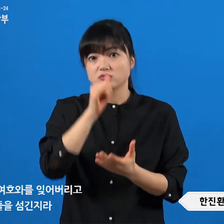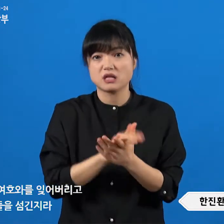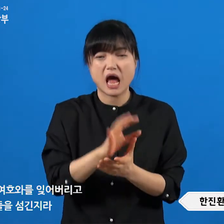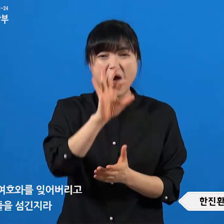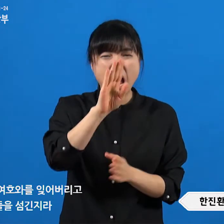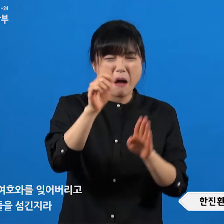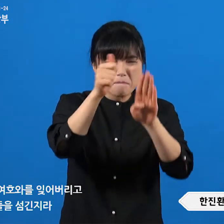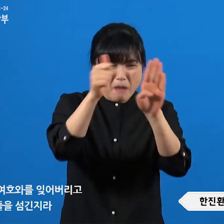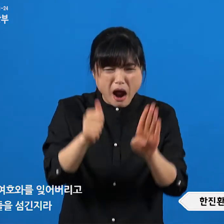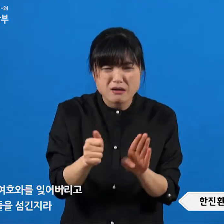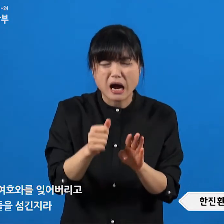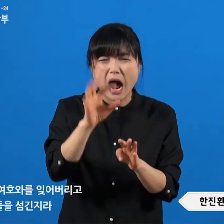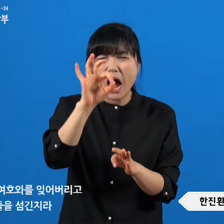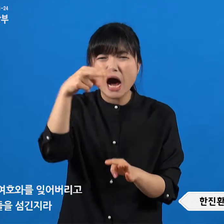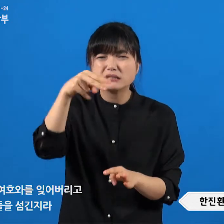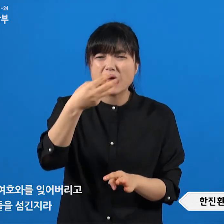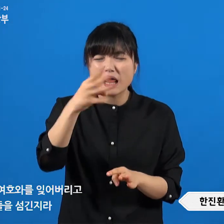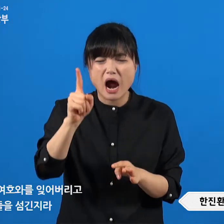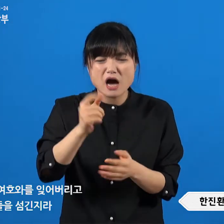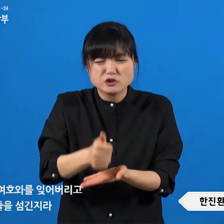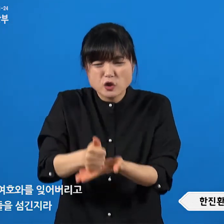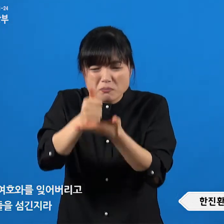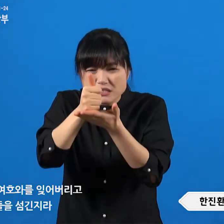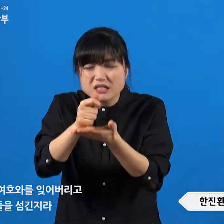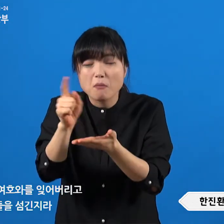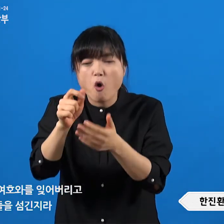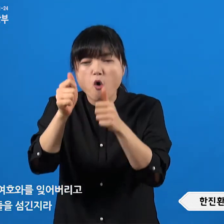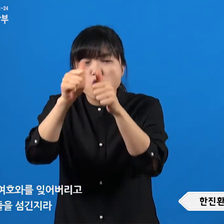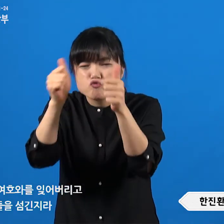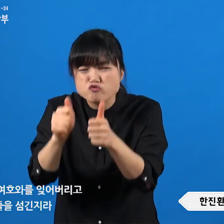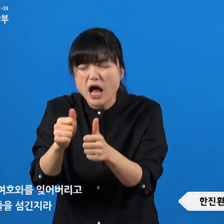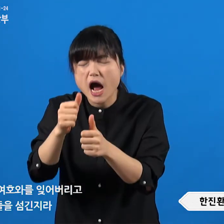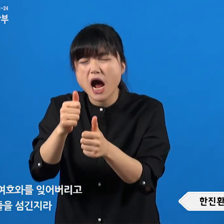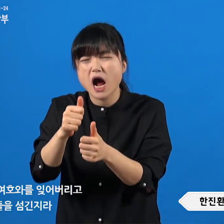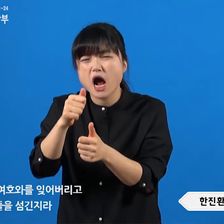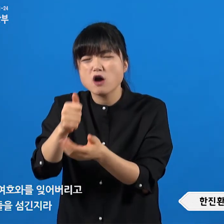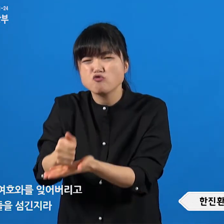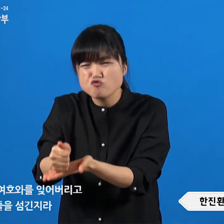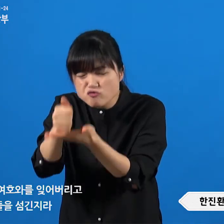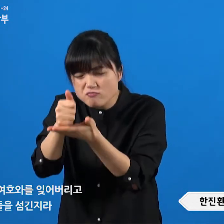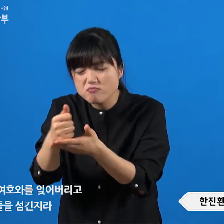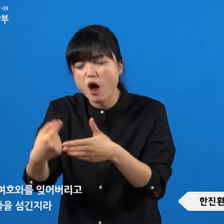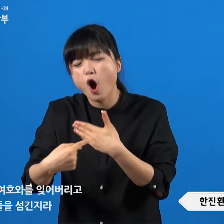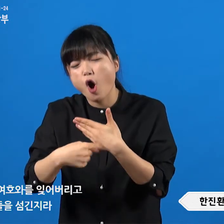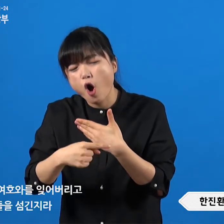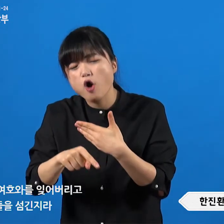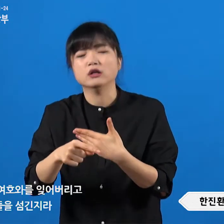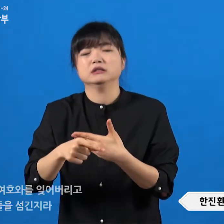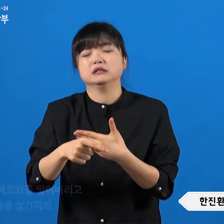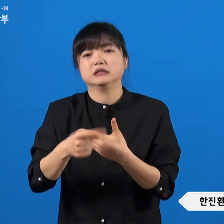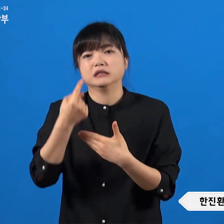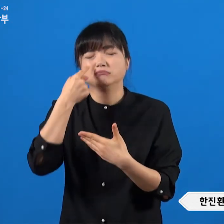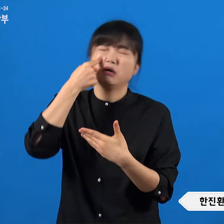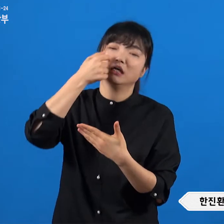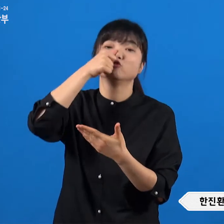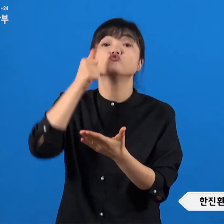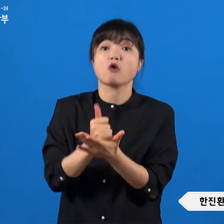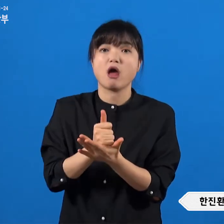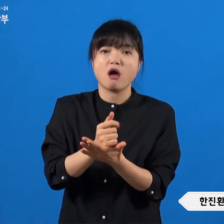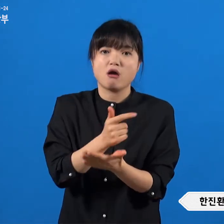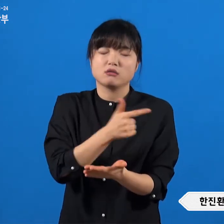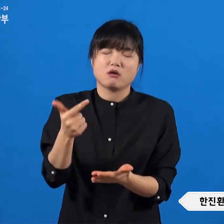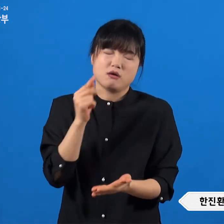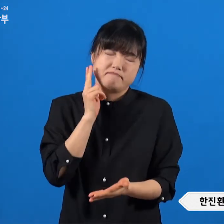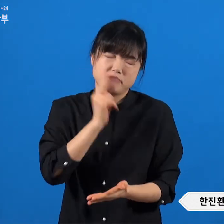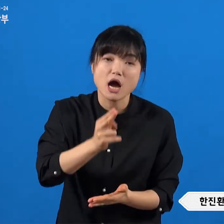바알과 아세라를 섬기는 것은 그 우상숭배는 그저 겉으로 드러난 죄일 뿐입니다. 더